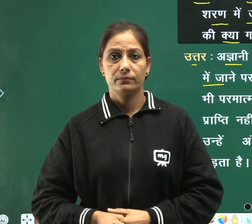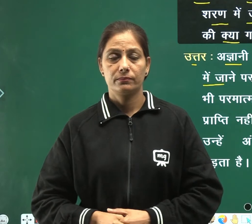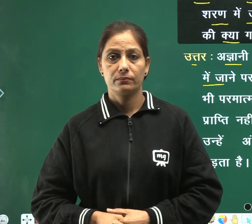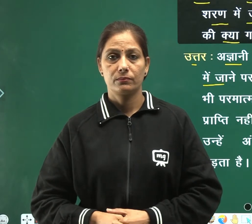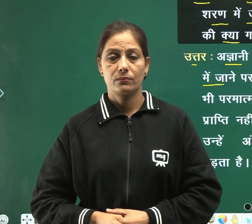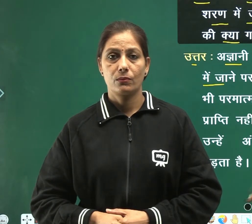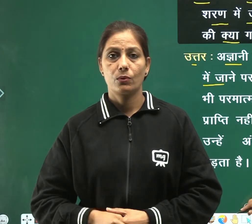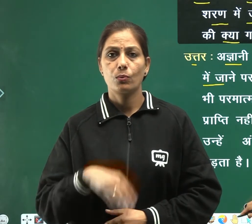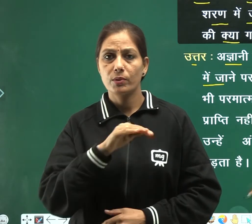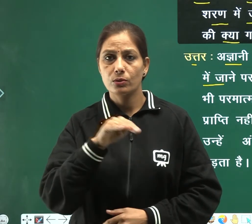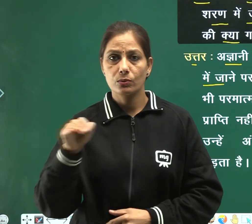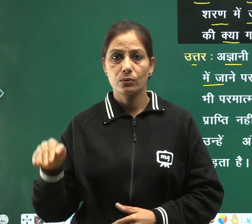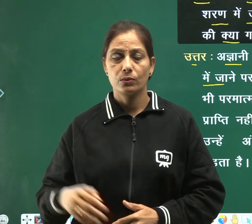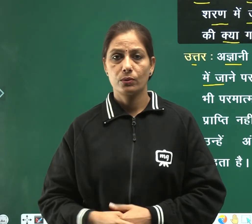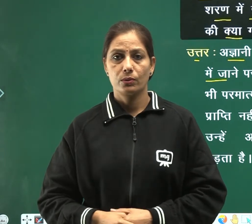शिष्य को